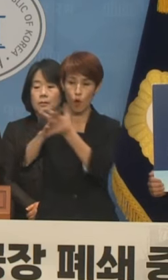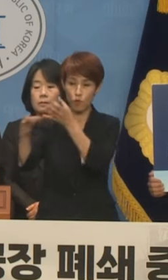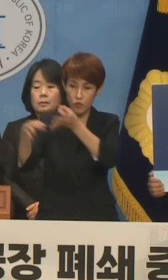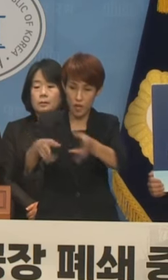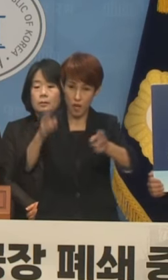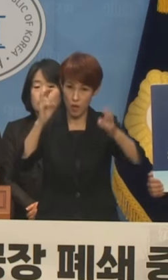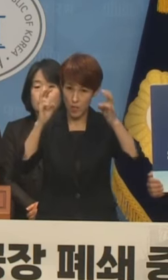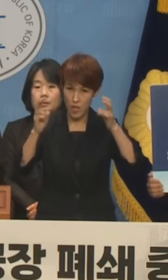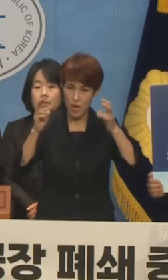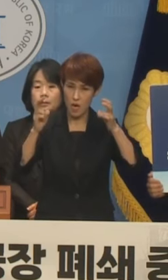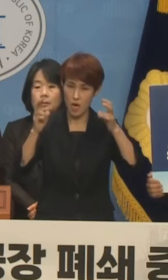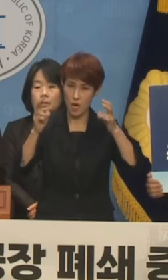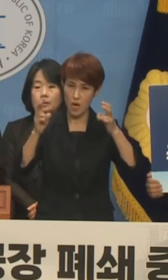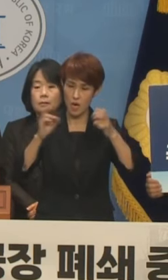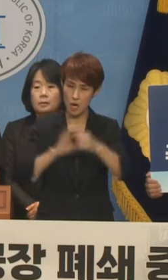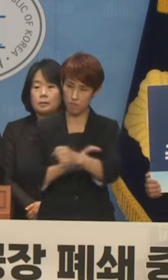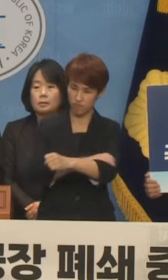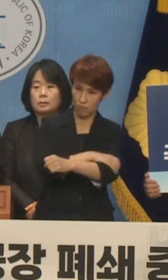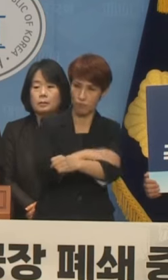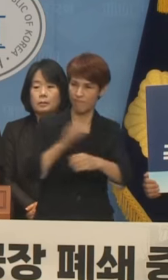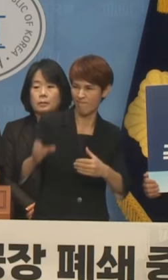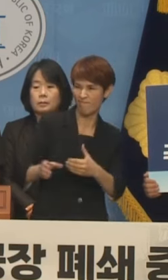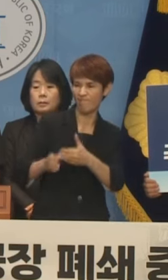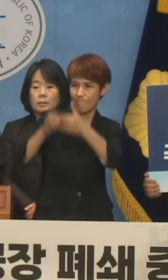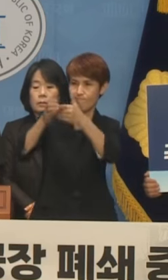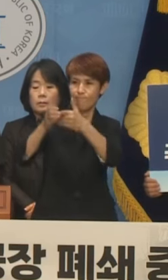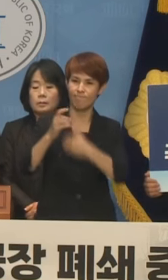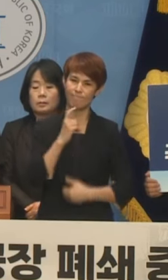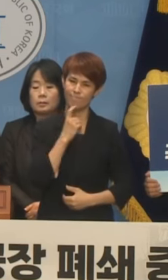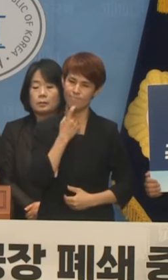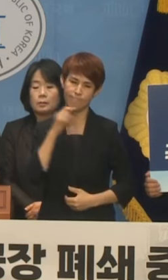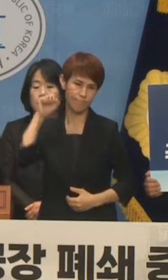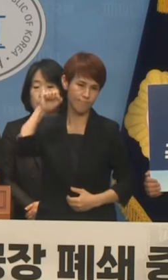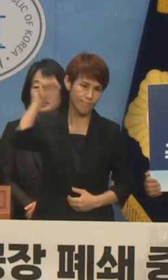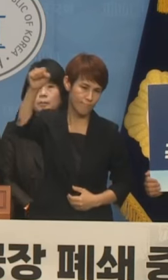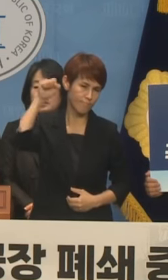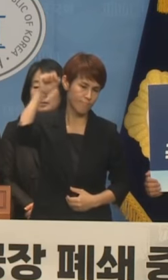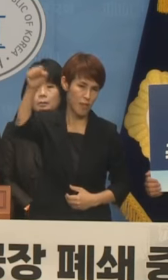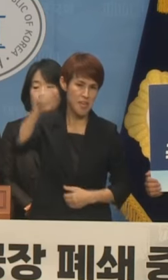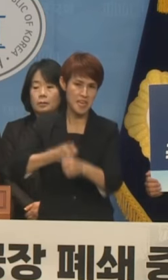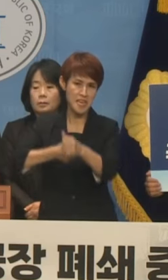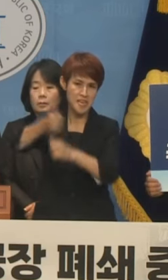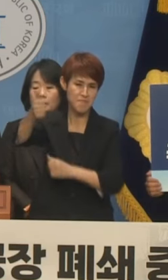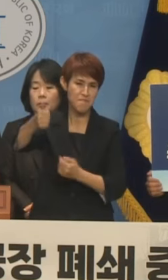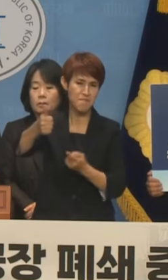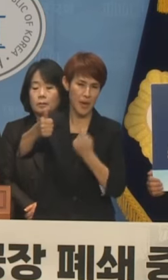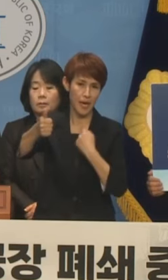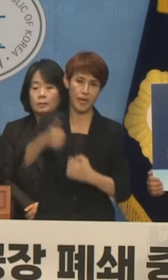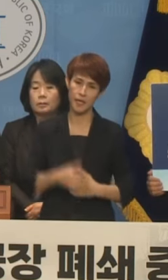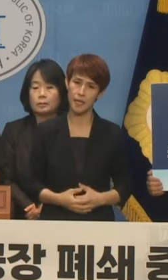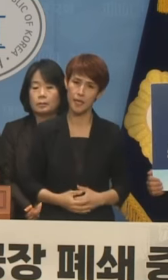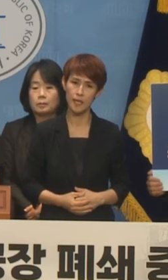횡포에 맞선 강구한 그리고 끈질긴 투쟁의 경험, 승리의 역사를 축적하고 있습니다.